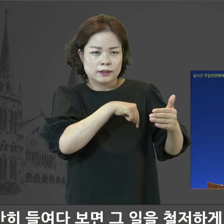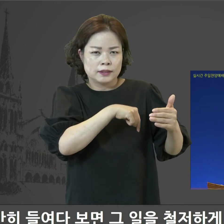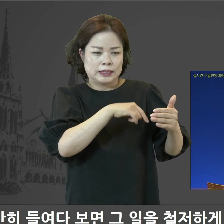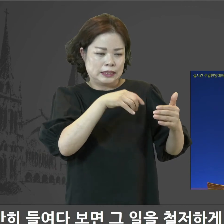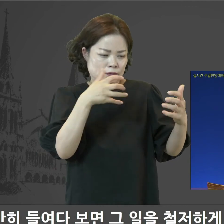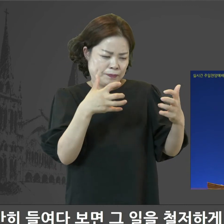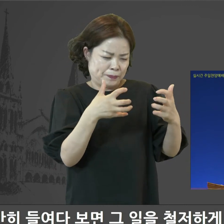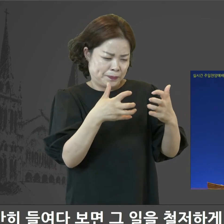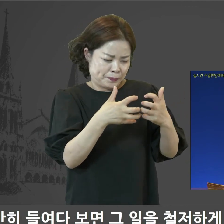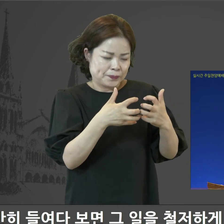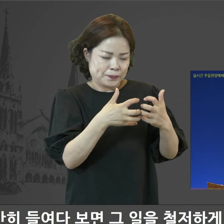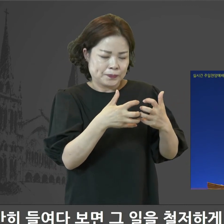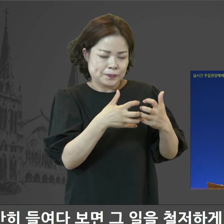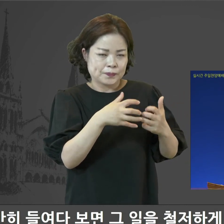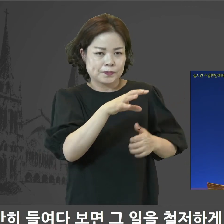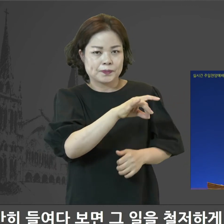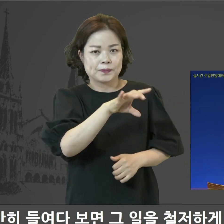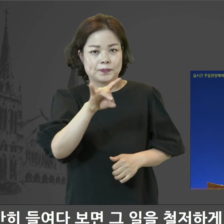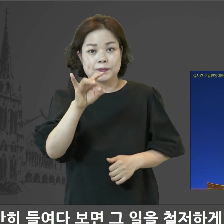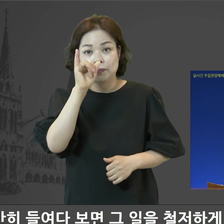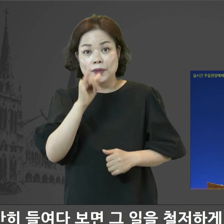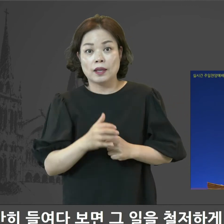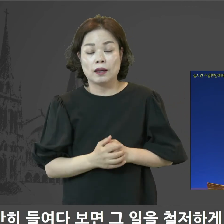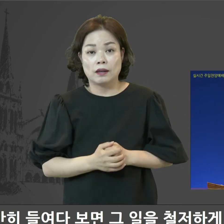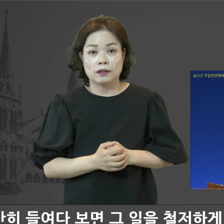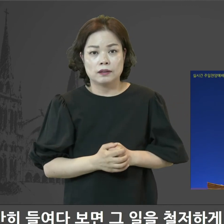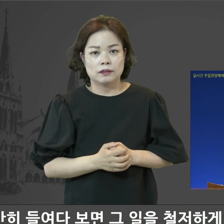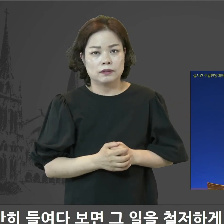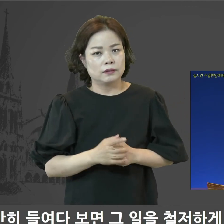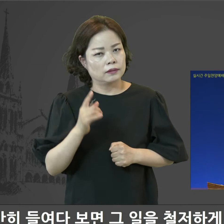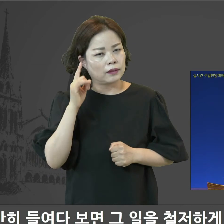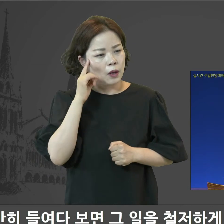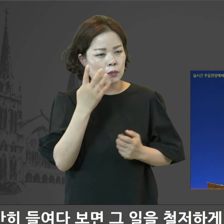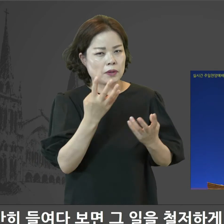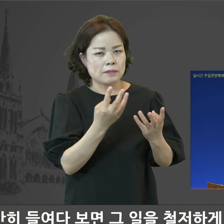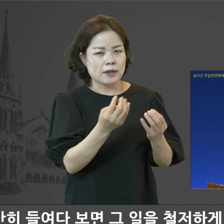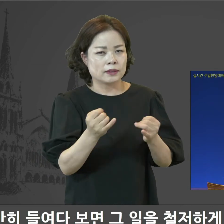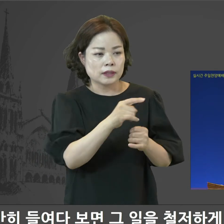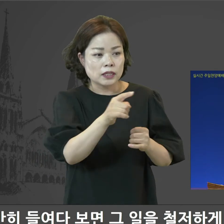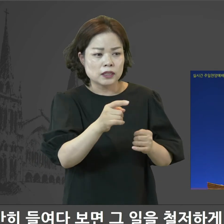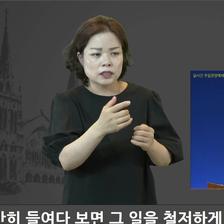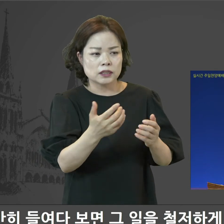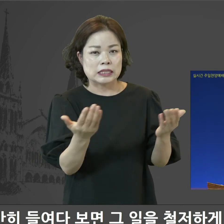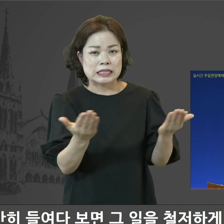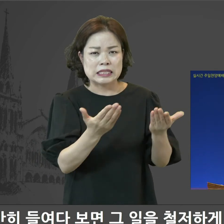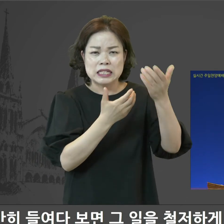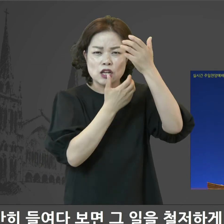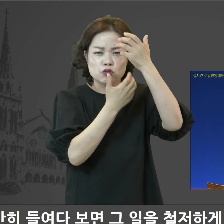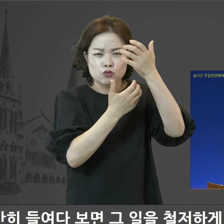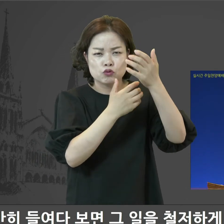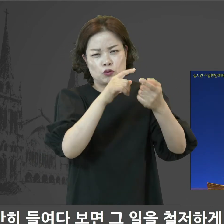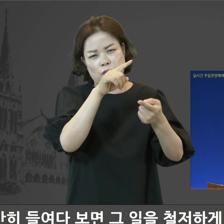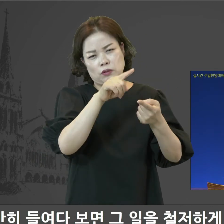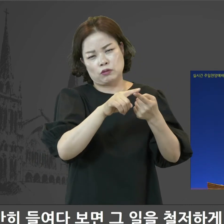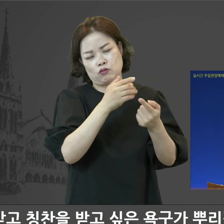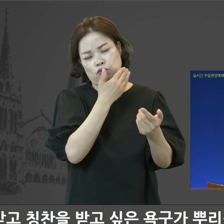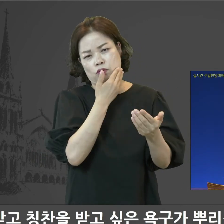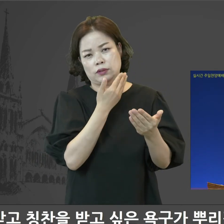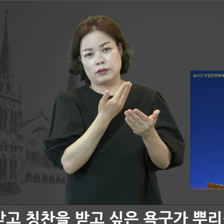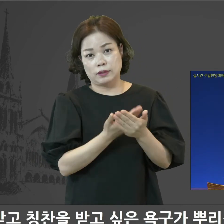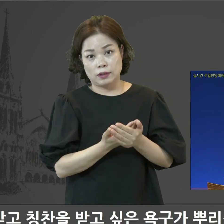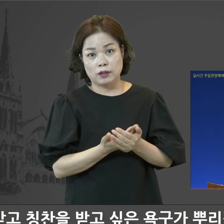있는 분들을 종종 보게 됩니다. 의외로 많이 있는데, 여러분, 이러한 일 중독에 대한 중심도